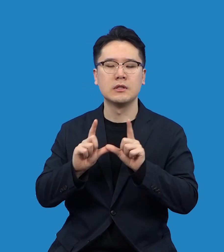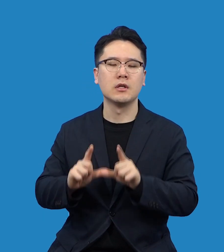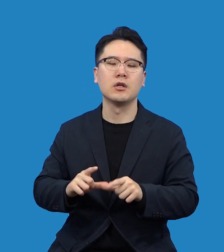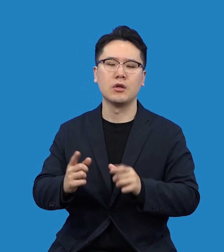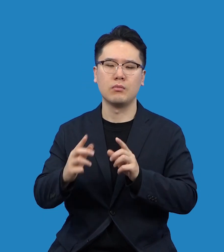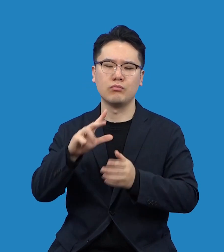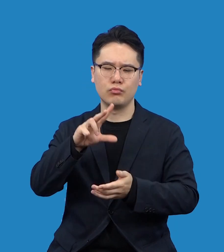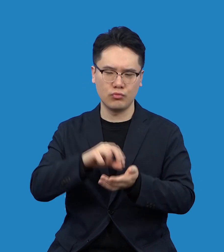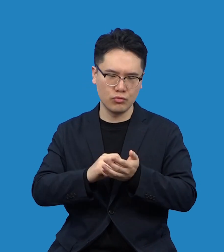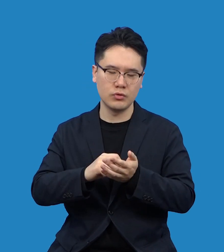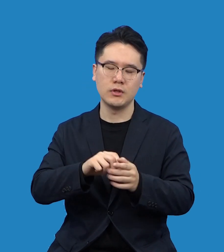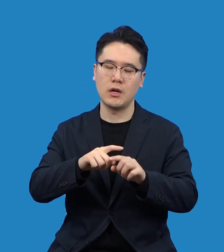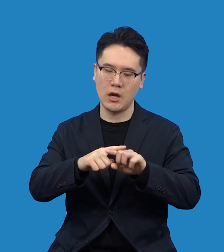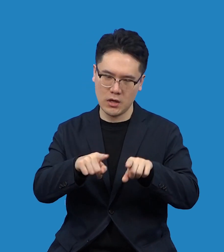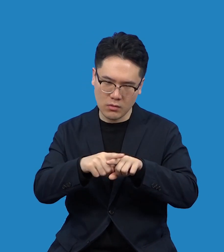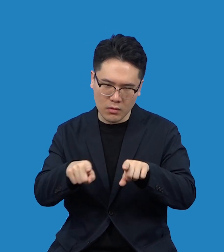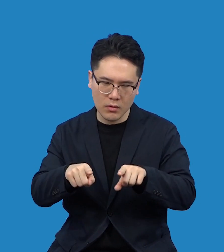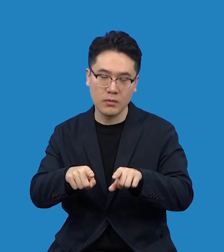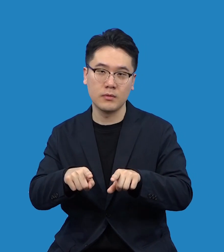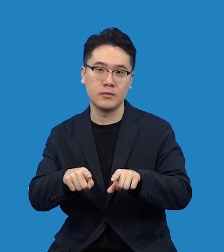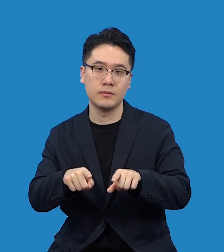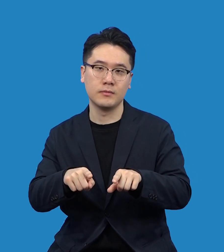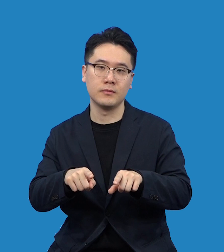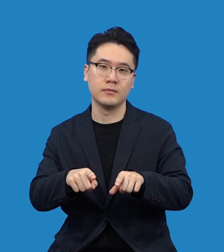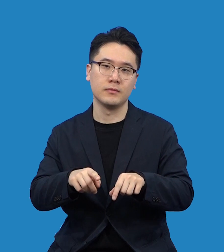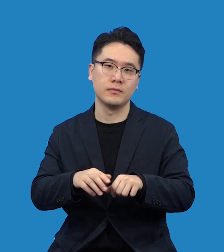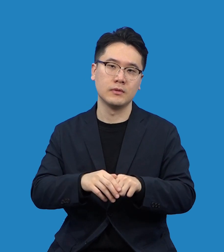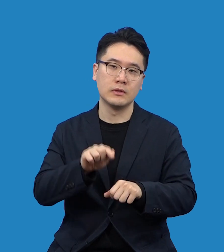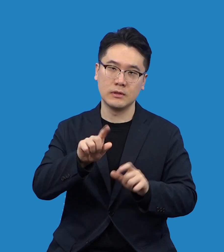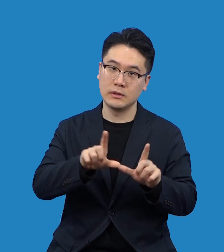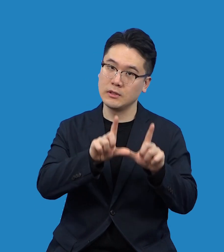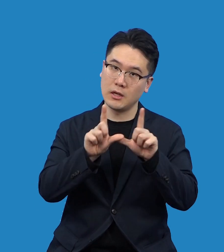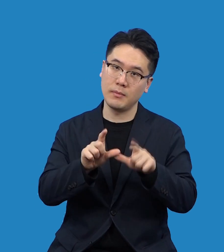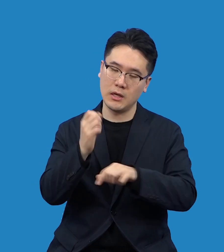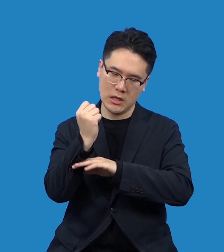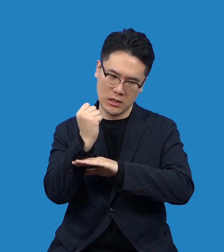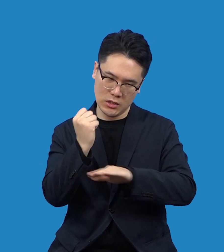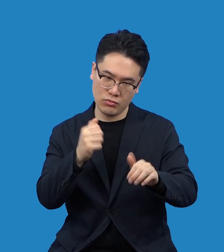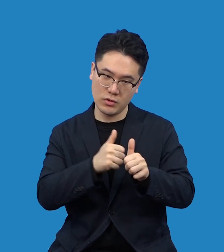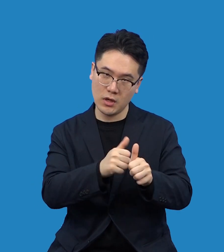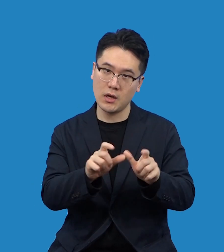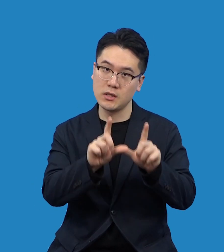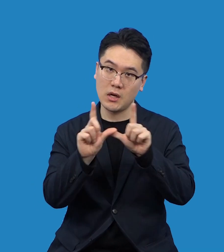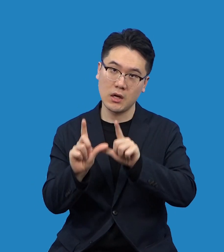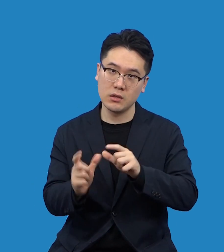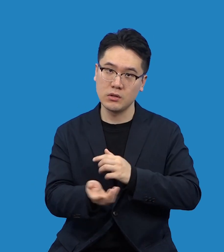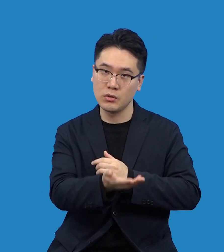문제를 해석하고 판단하고 그 삶의 기준으로 살아가는